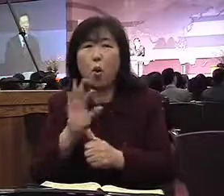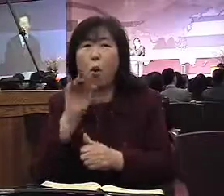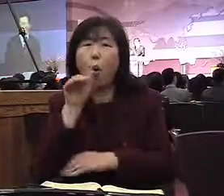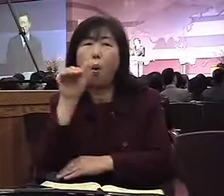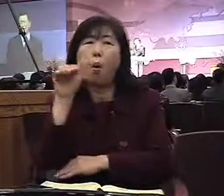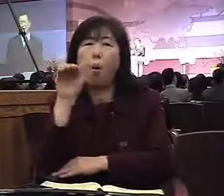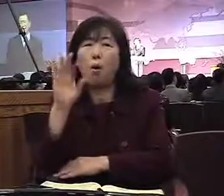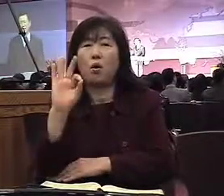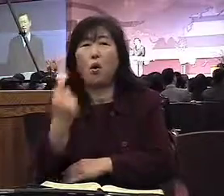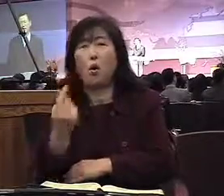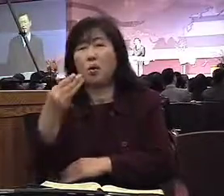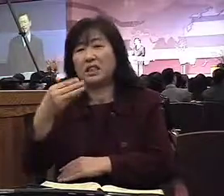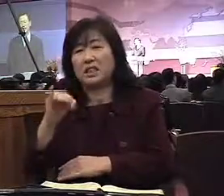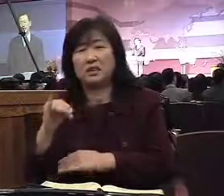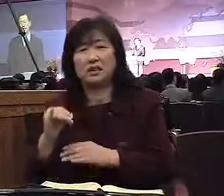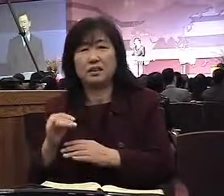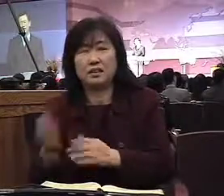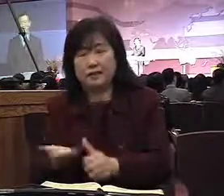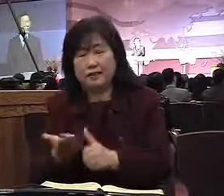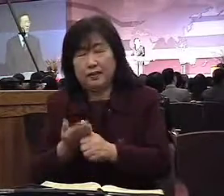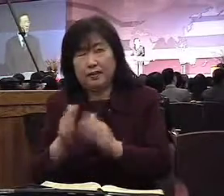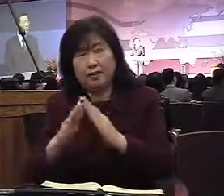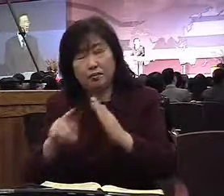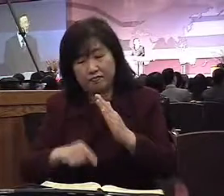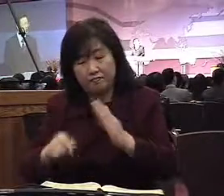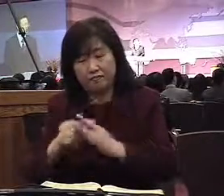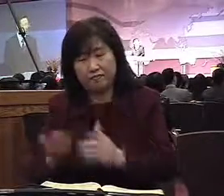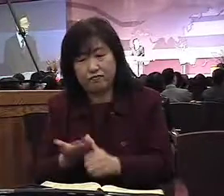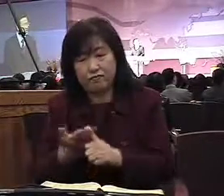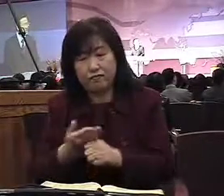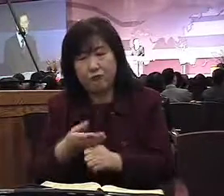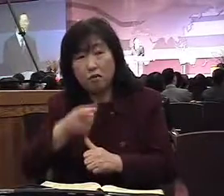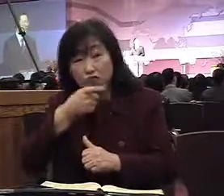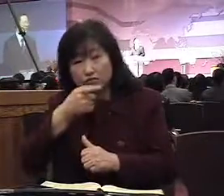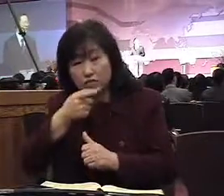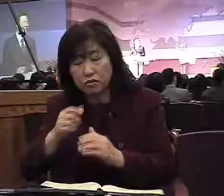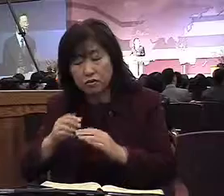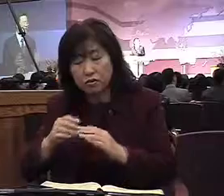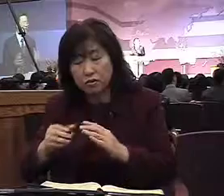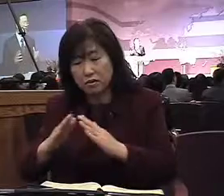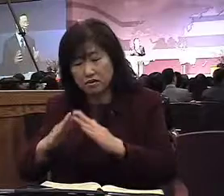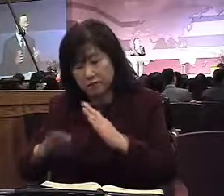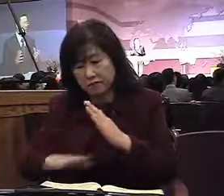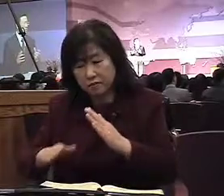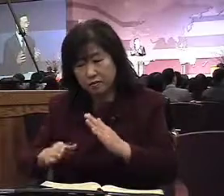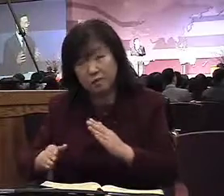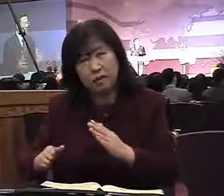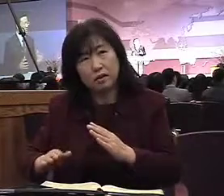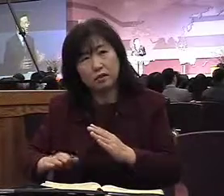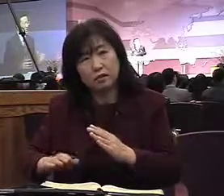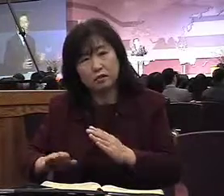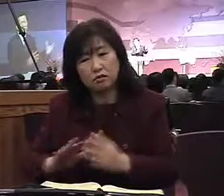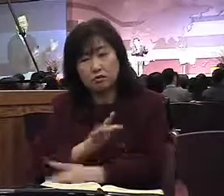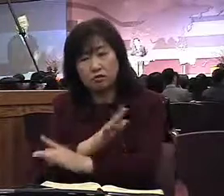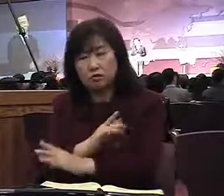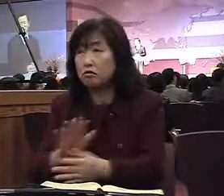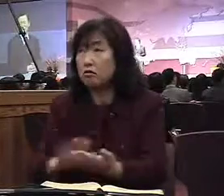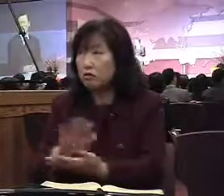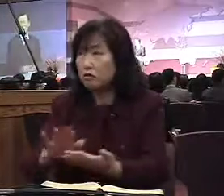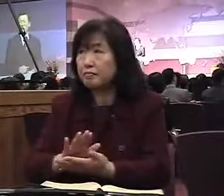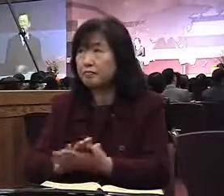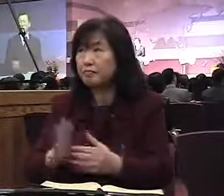키우다가 가만히 생각하니까 오리는 물에서 노는 동물이지 이렇게 생각하고는 이 오리를 데리고